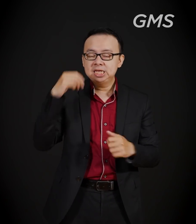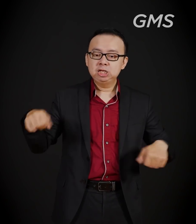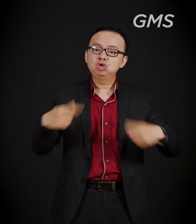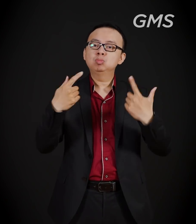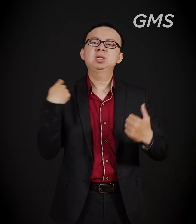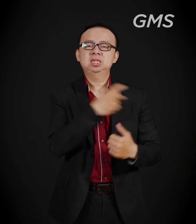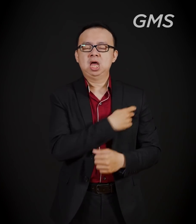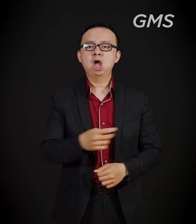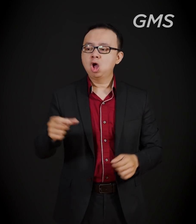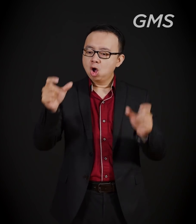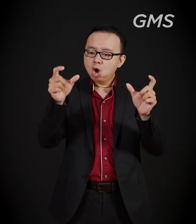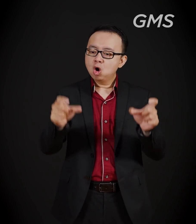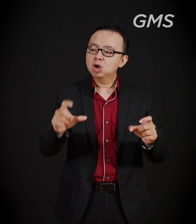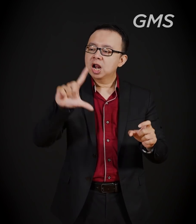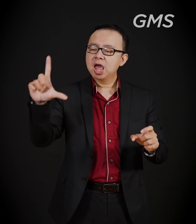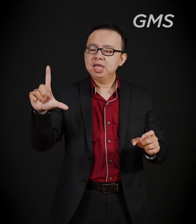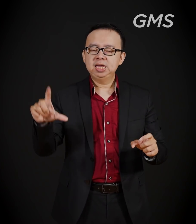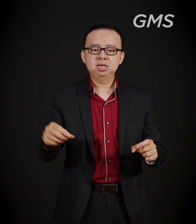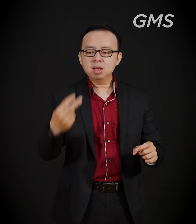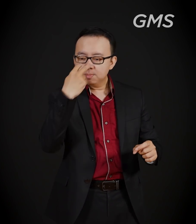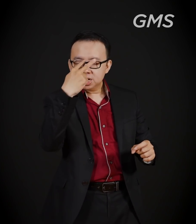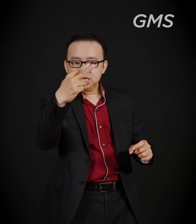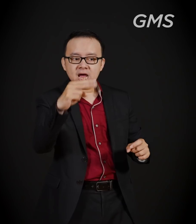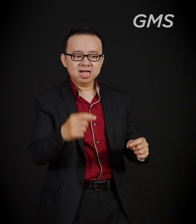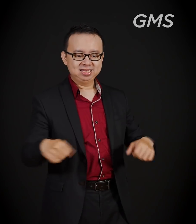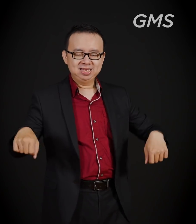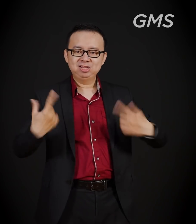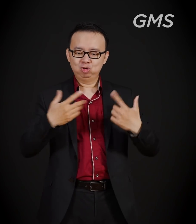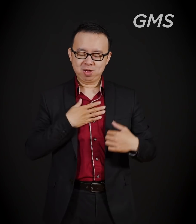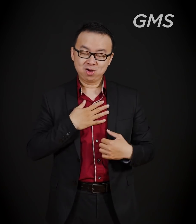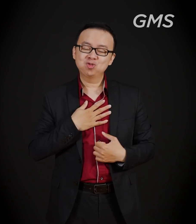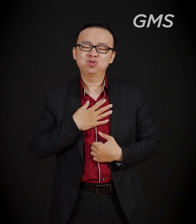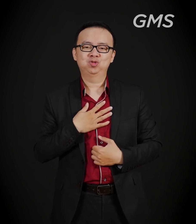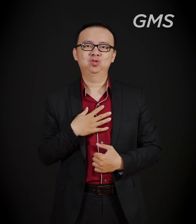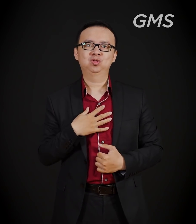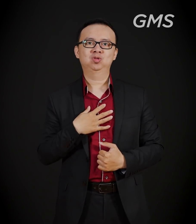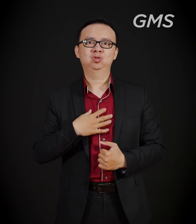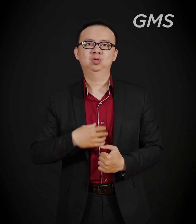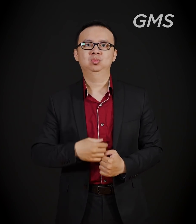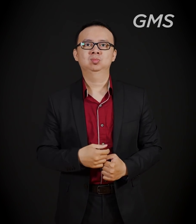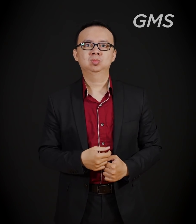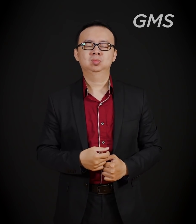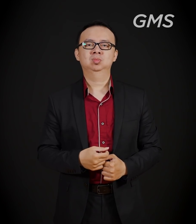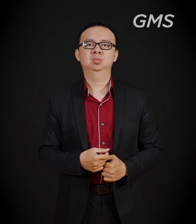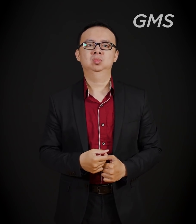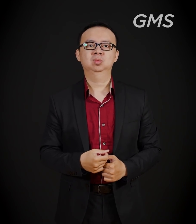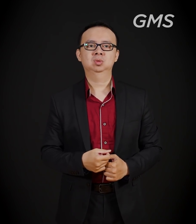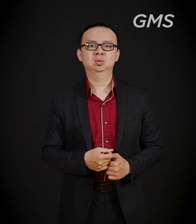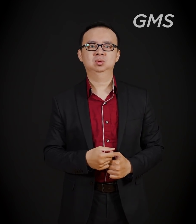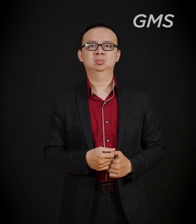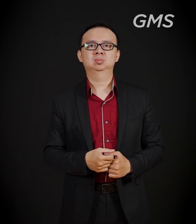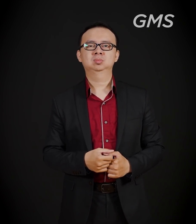yang baik dan memuliakan Bapamu yang di sorga. Coba lihat 2 Korintus 3 ayat 3. Karena telah ternyata bahwa